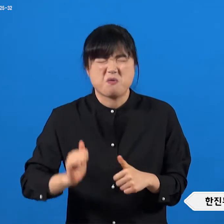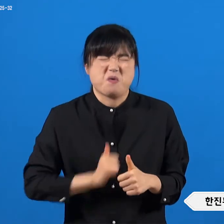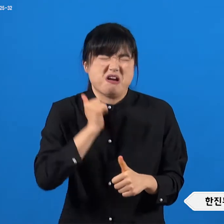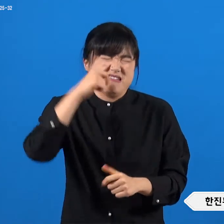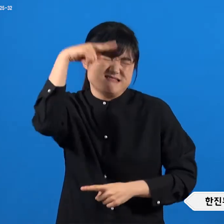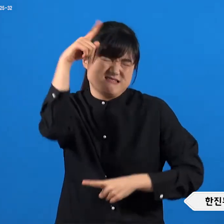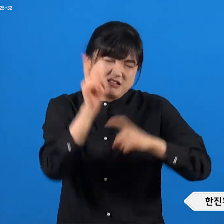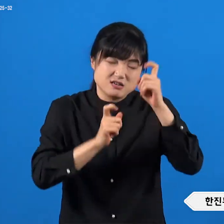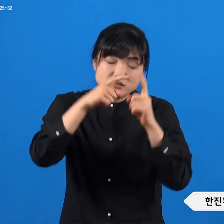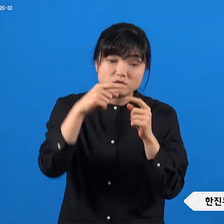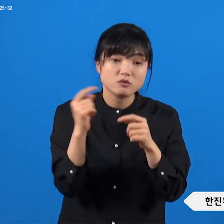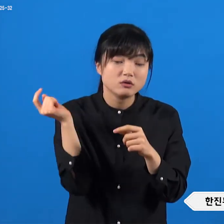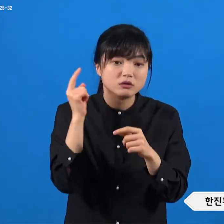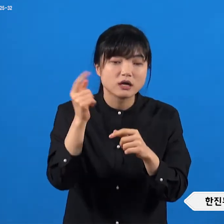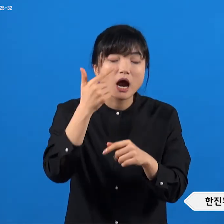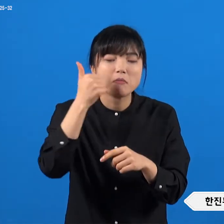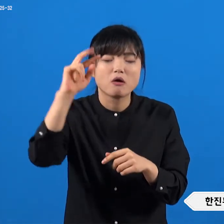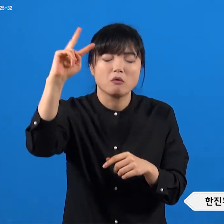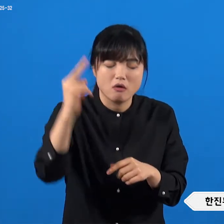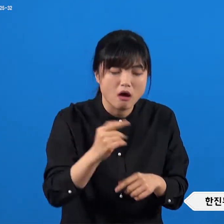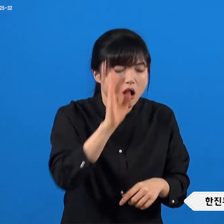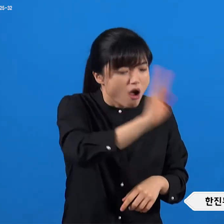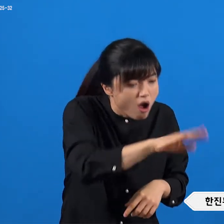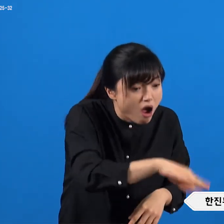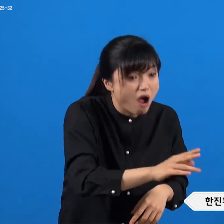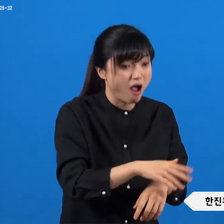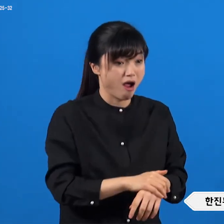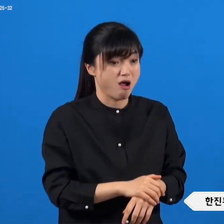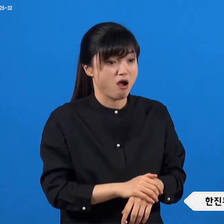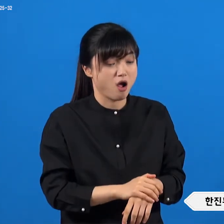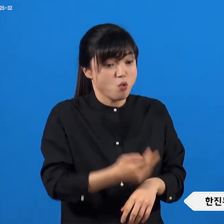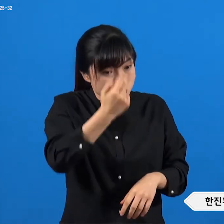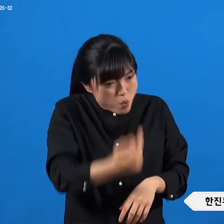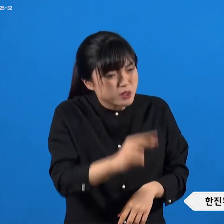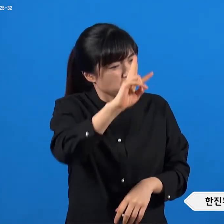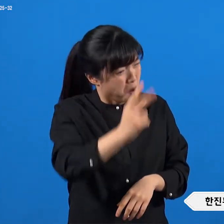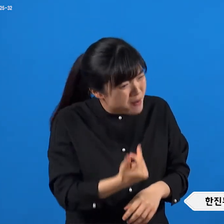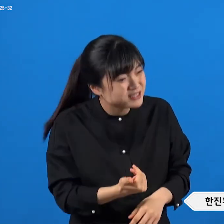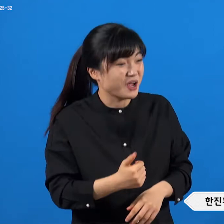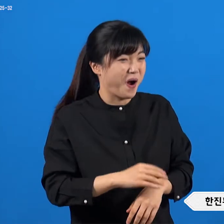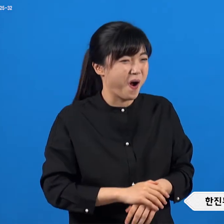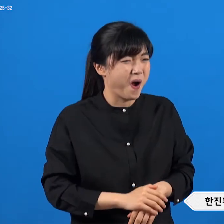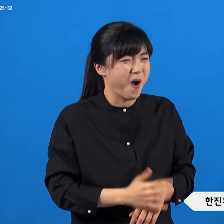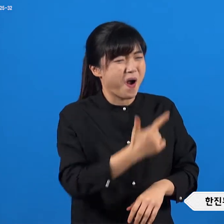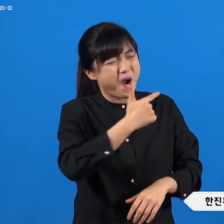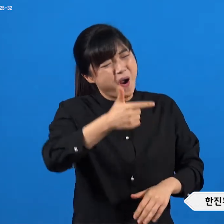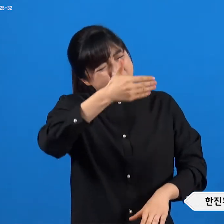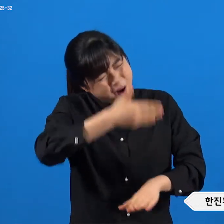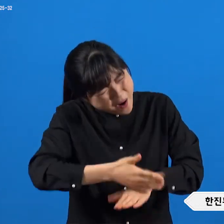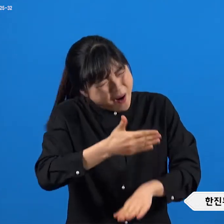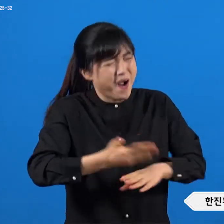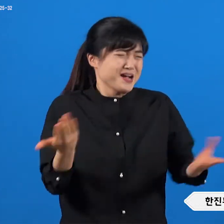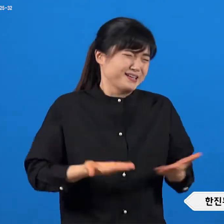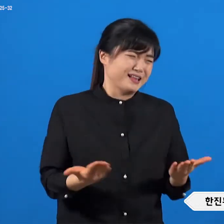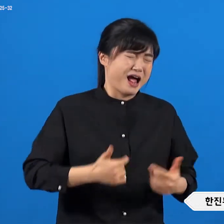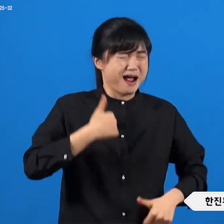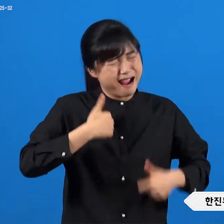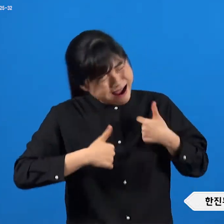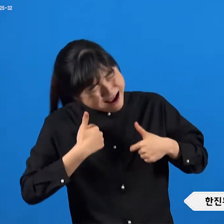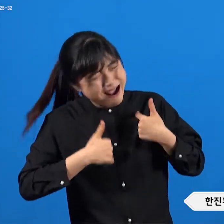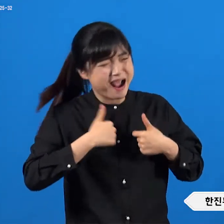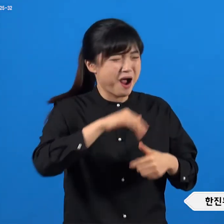듣고는 아버지가 달려 나오셔서 형에게, 얘야, 너 동생이 돌아왔다. 얼마나 감사한